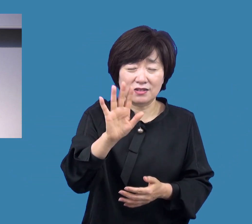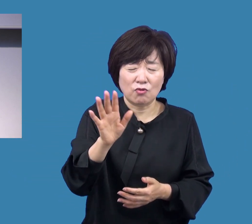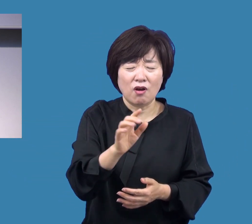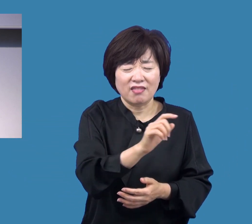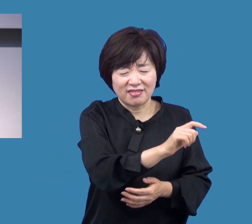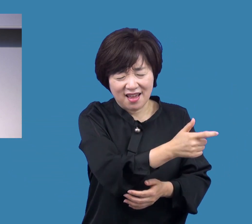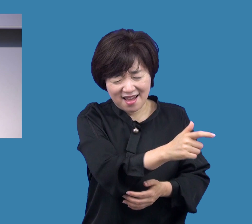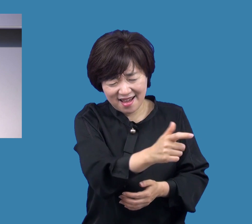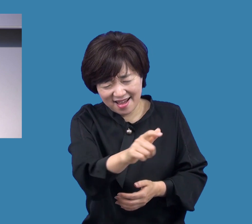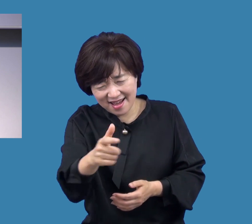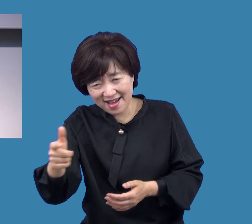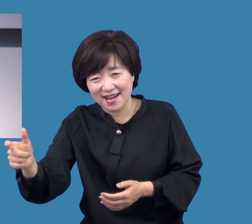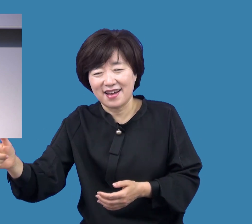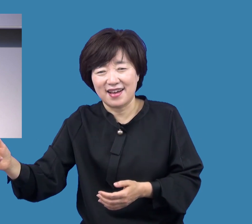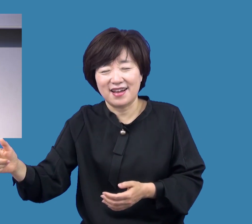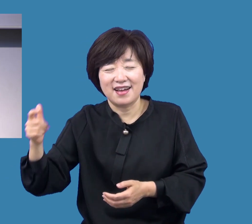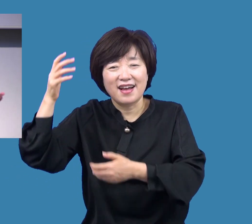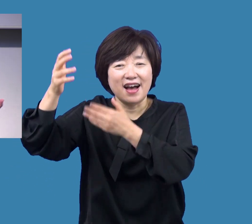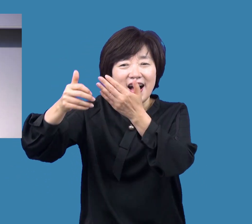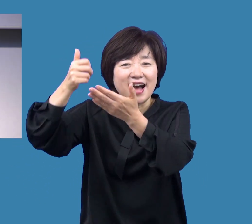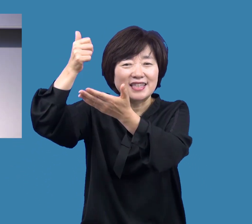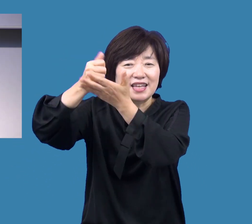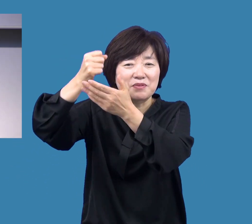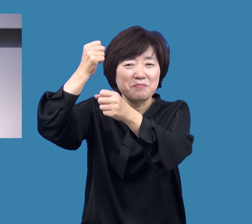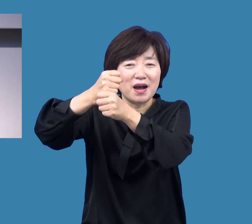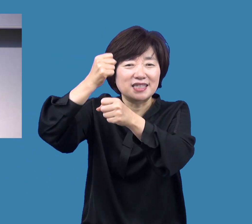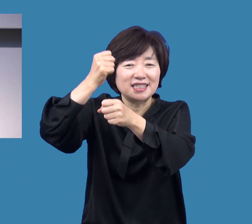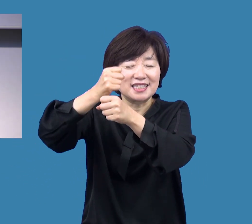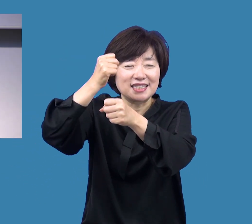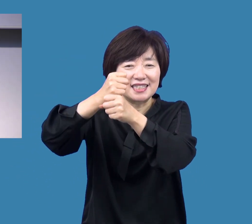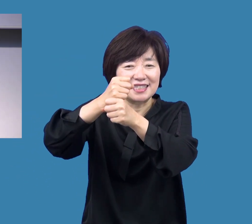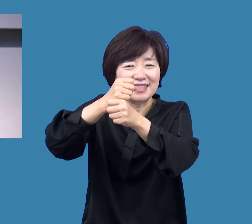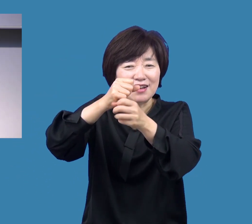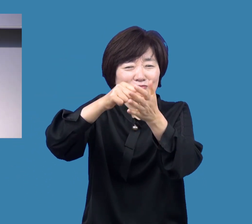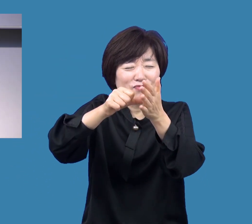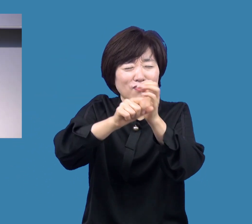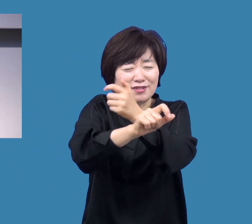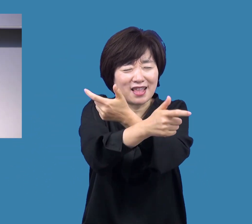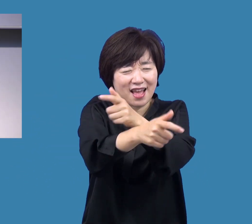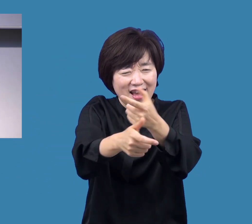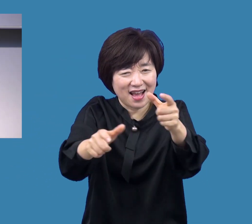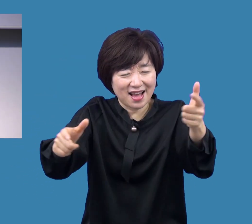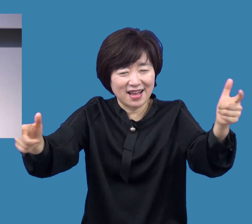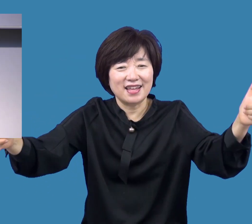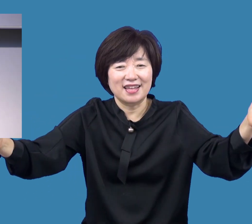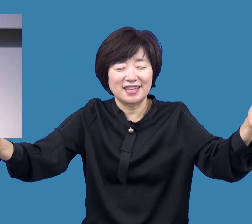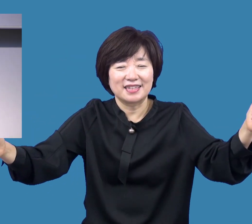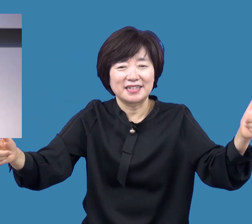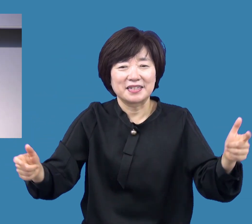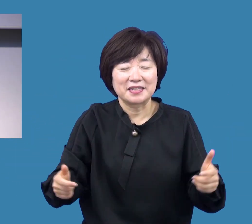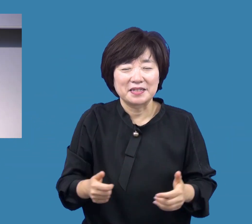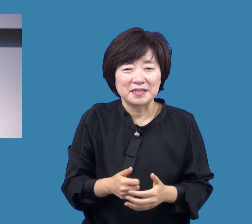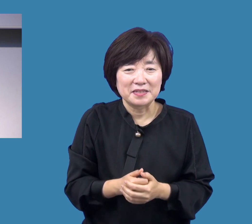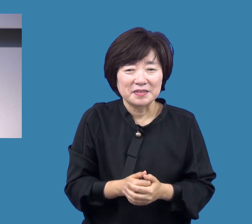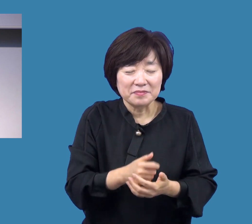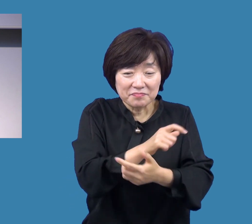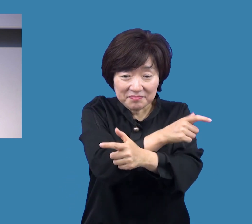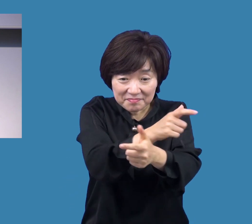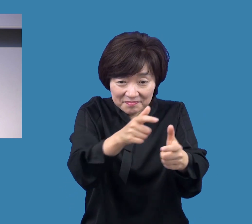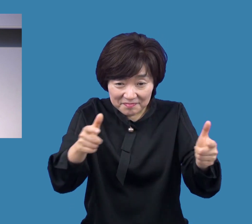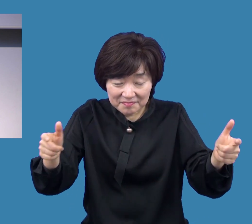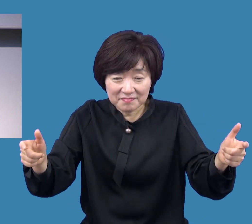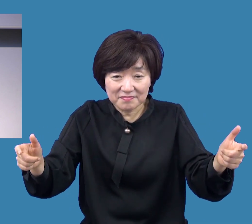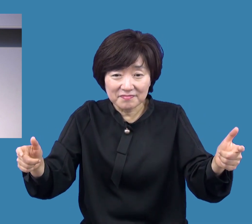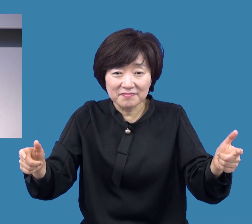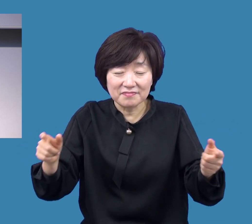아주 다양한 분이세요. 하나님이 만들어 놓으신 만물들을 보세요. 얼마나 다양한가. 다양한 분이세요. 그래서 다양성에